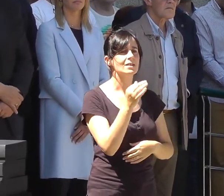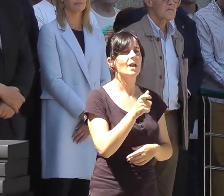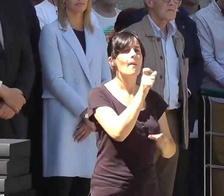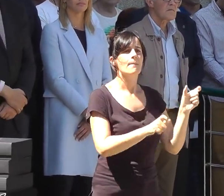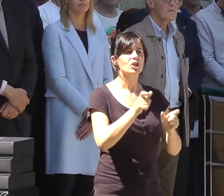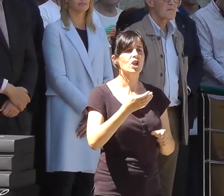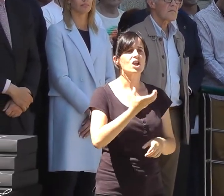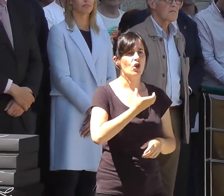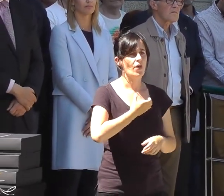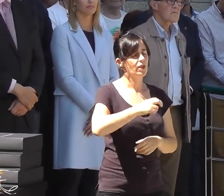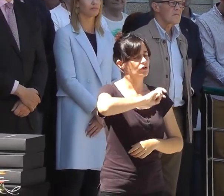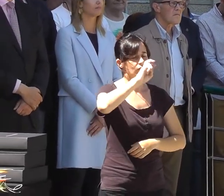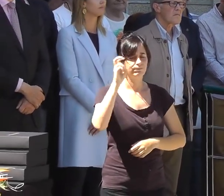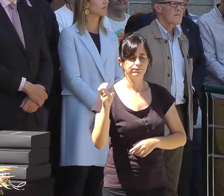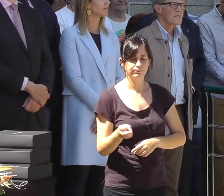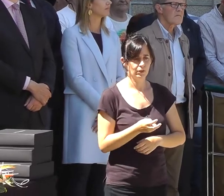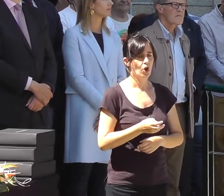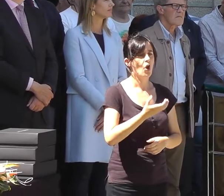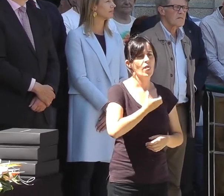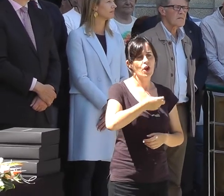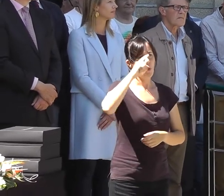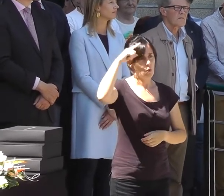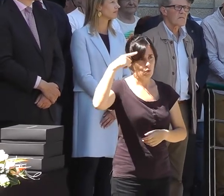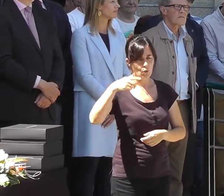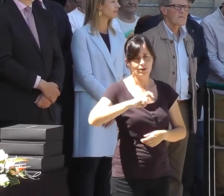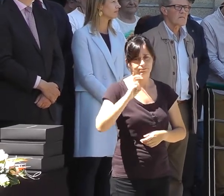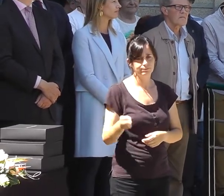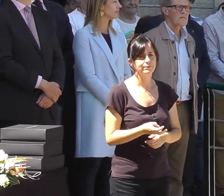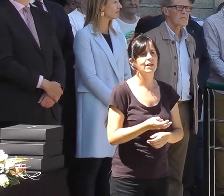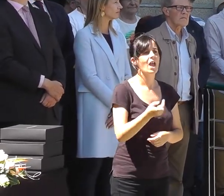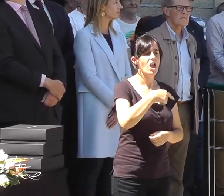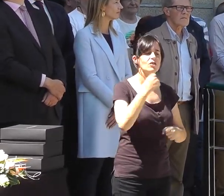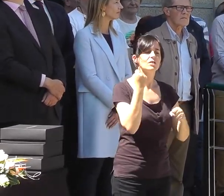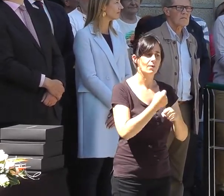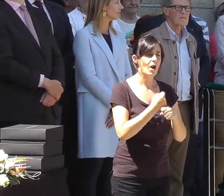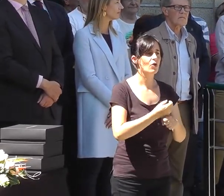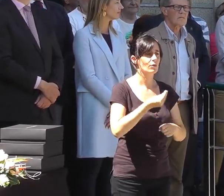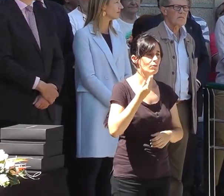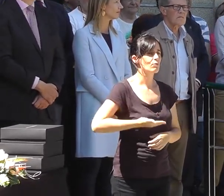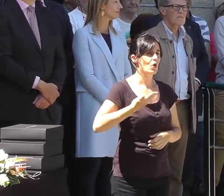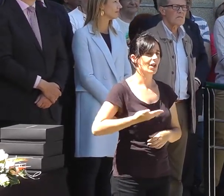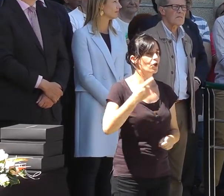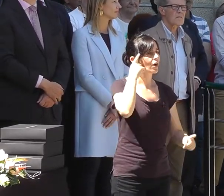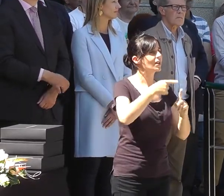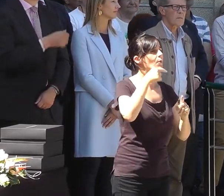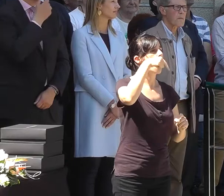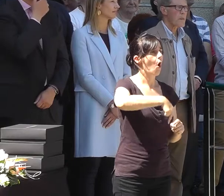de cultura que colaboraron de forma determinante para que hoxe poidamos estar a desenvolver este